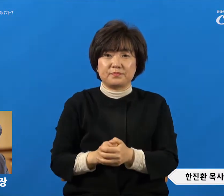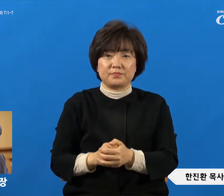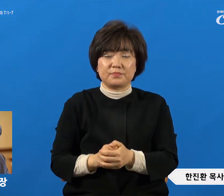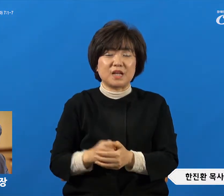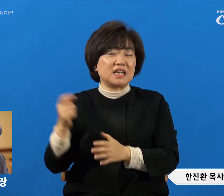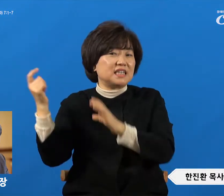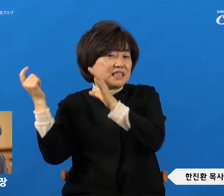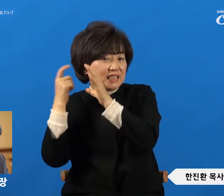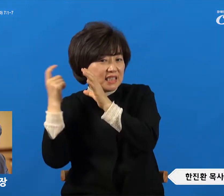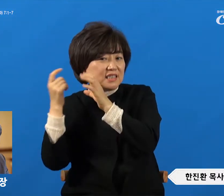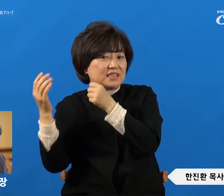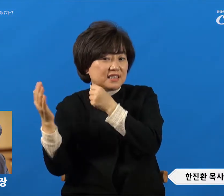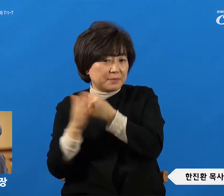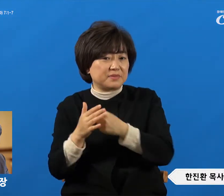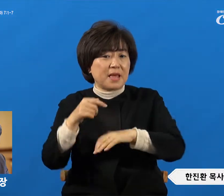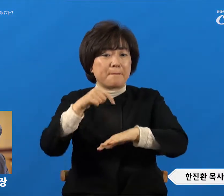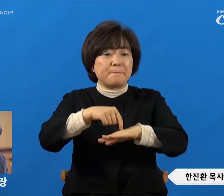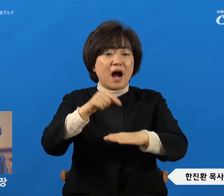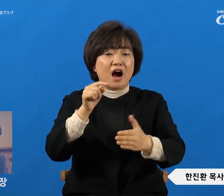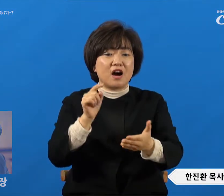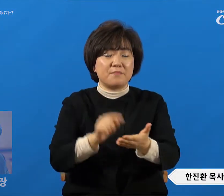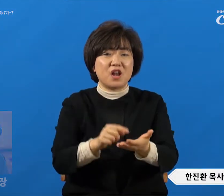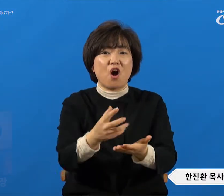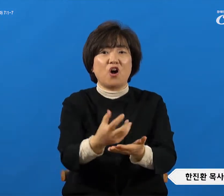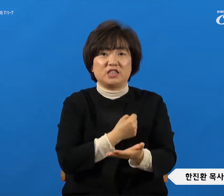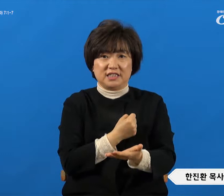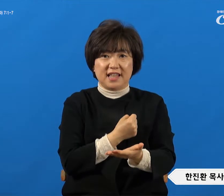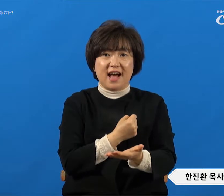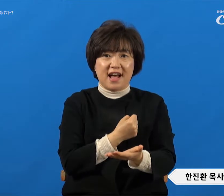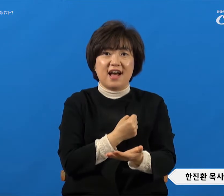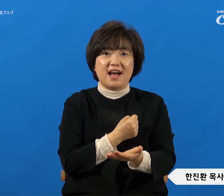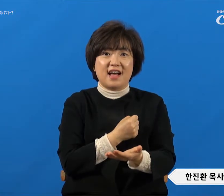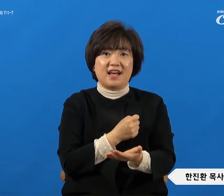득심, 마음을 얻는다 하는 뜻이지요.